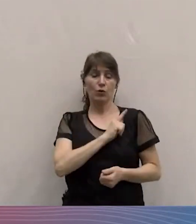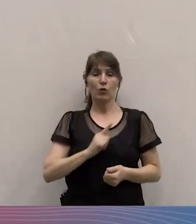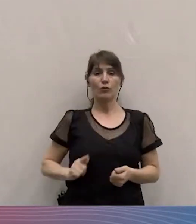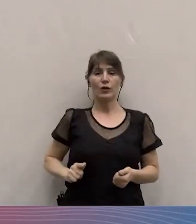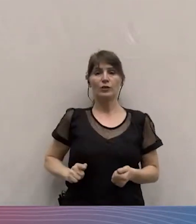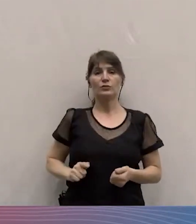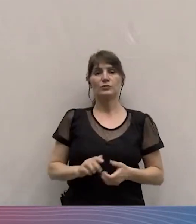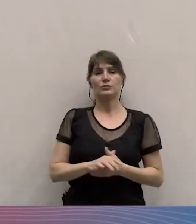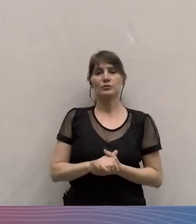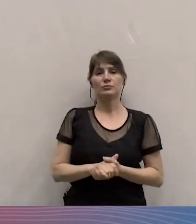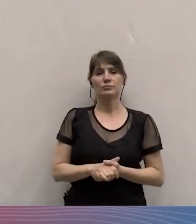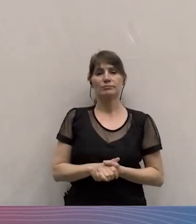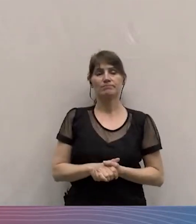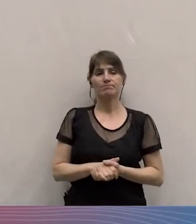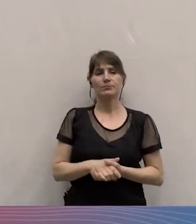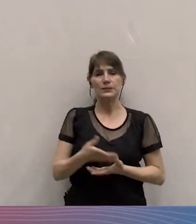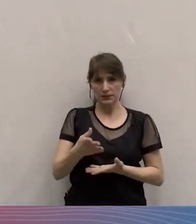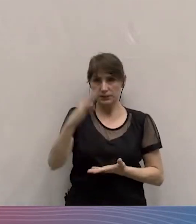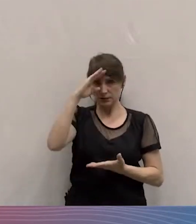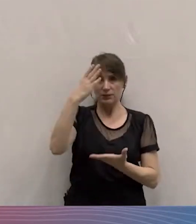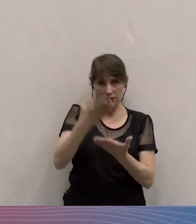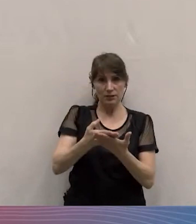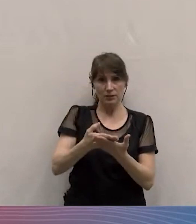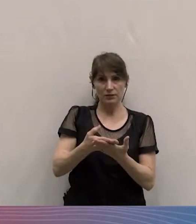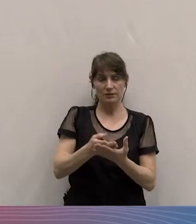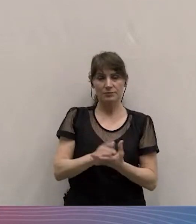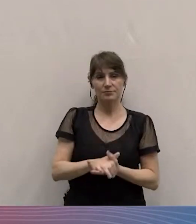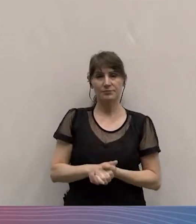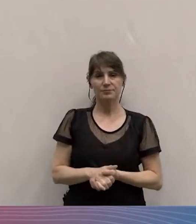Estão convencidos ou não estão convencidos?